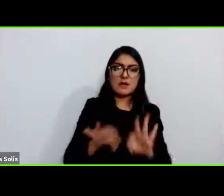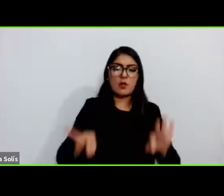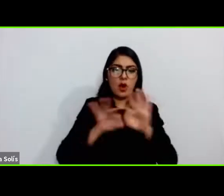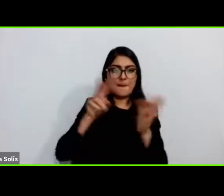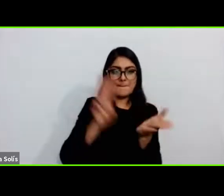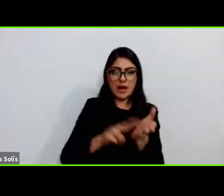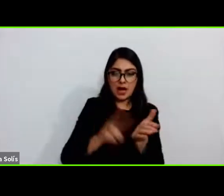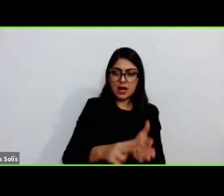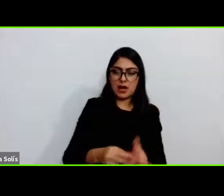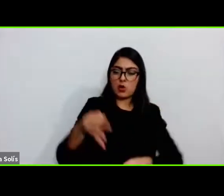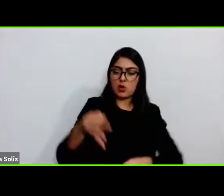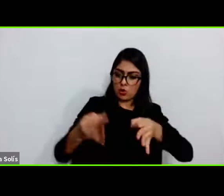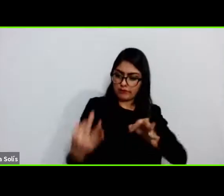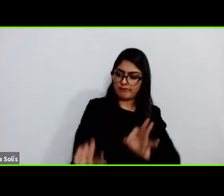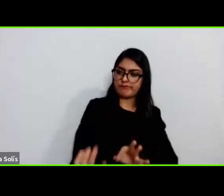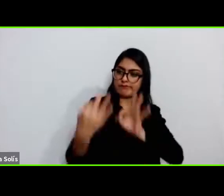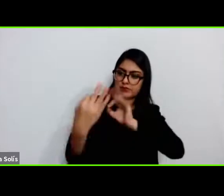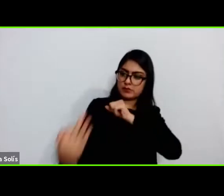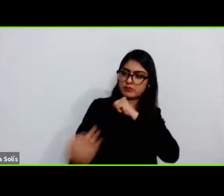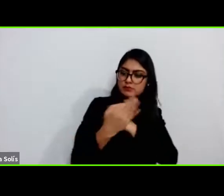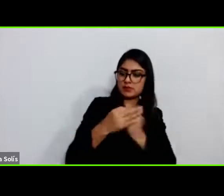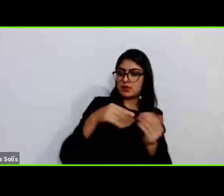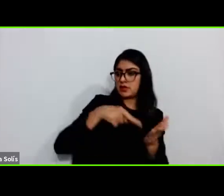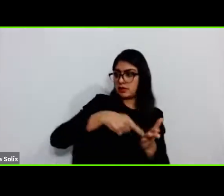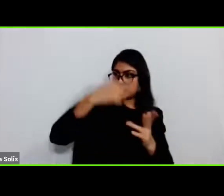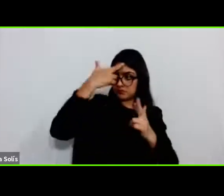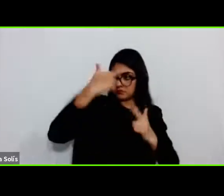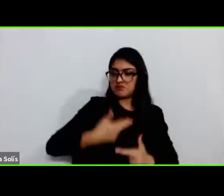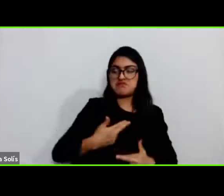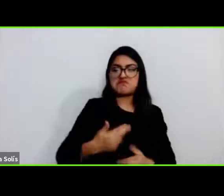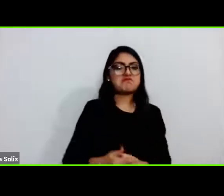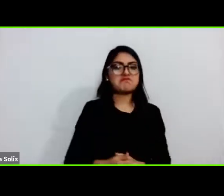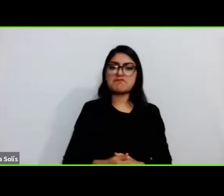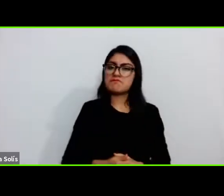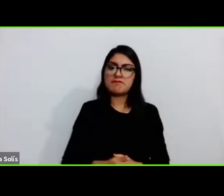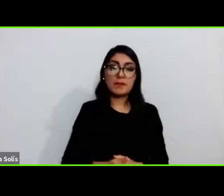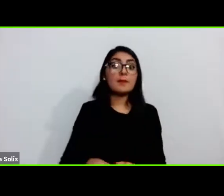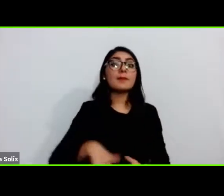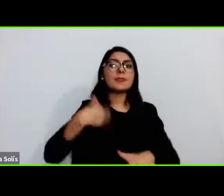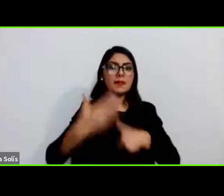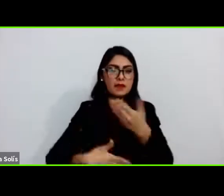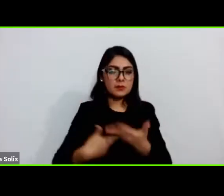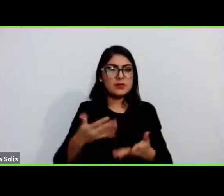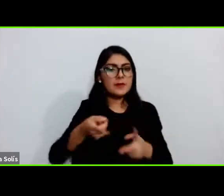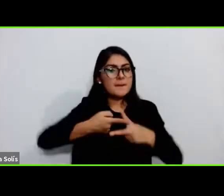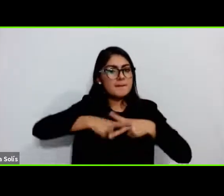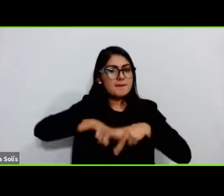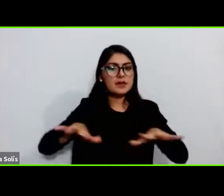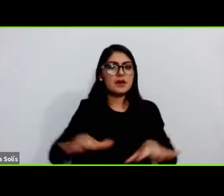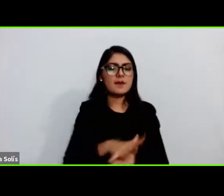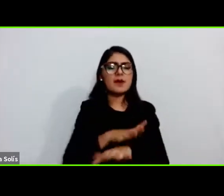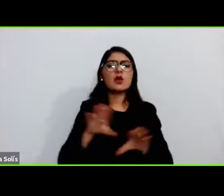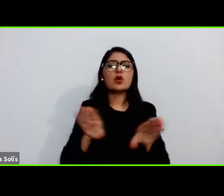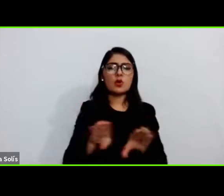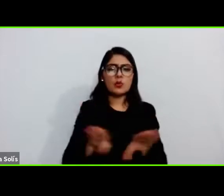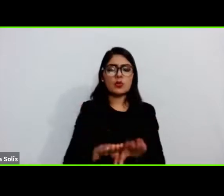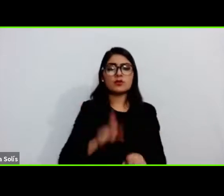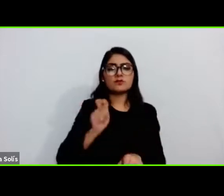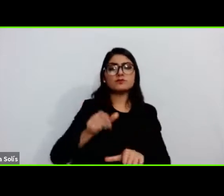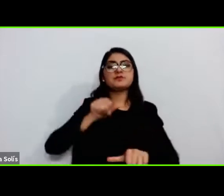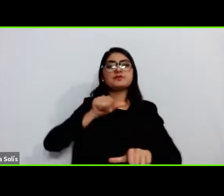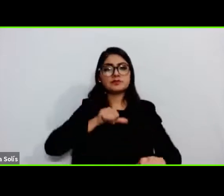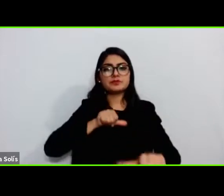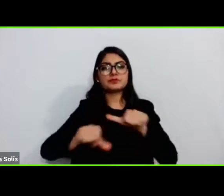tribunales. Esto, afortunadamente, empieza a cambiar con la misma alternancia democrática, con la